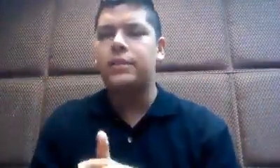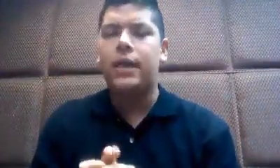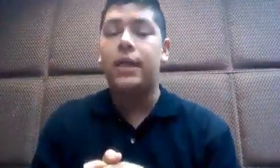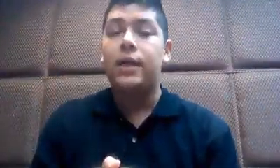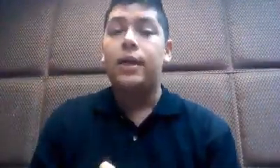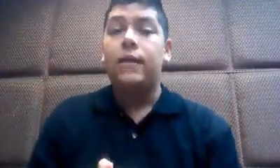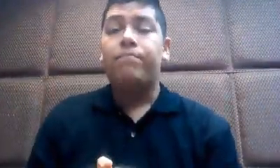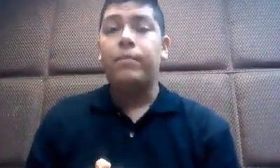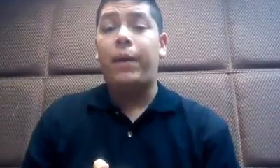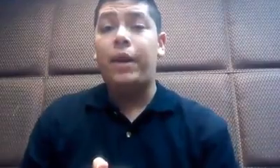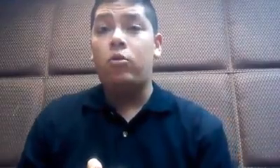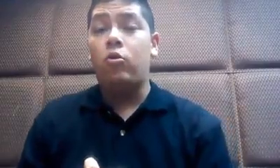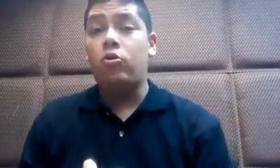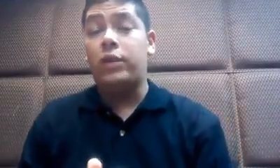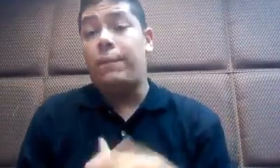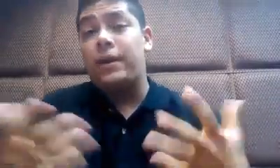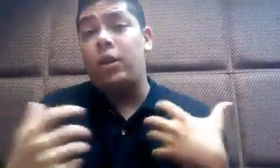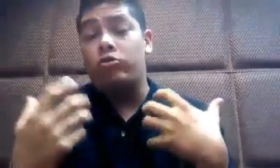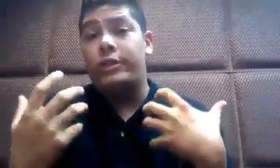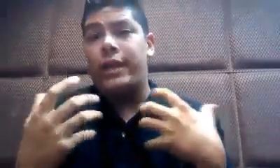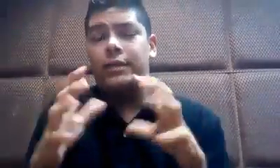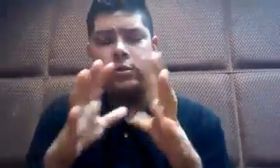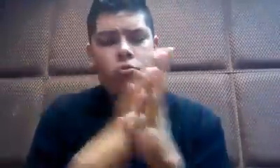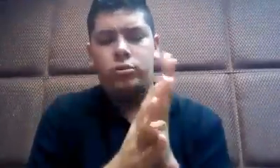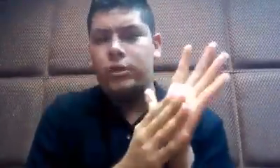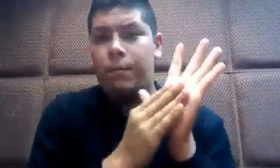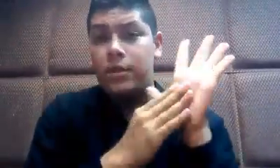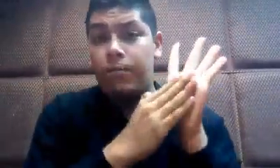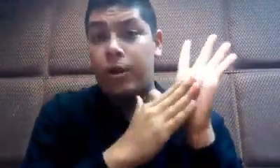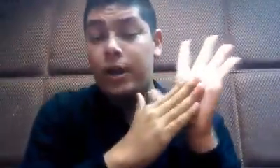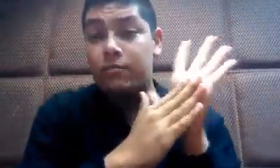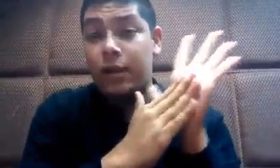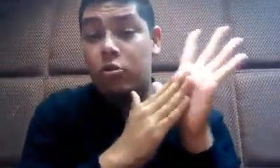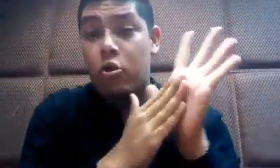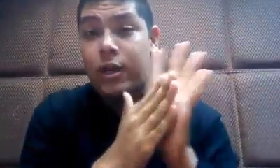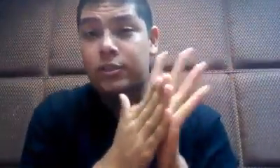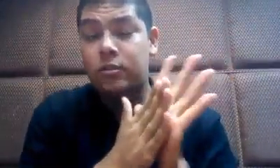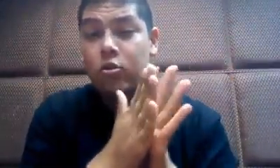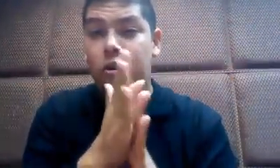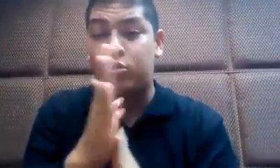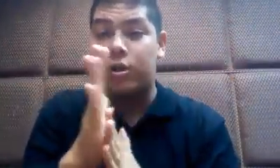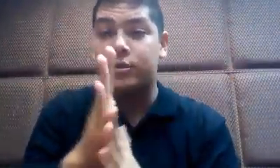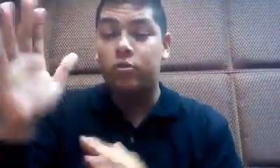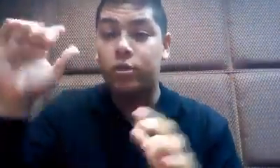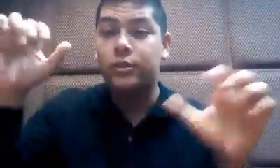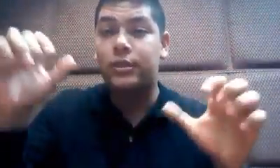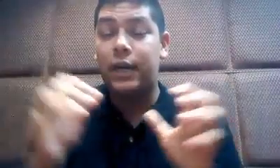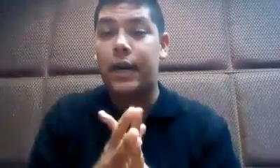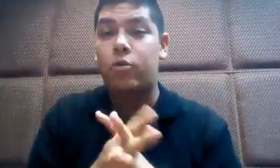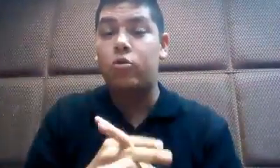sentada. Pero también, digo, se te cansan, se te empiezan a poner las manos rojas, rojas, rojas de donde estás agarrado.